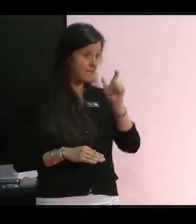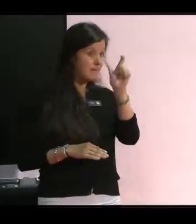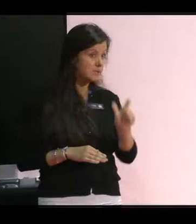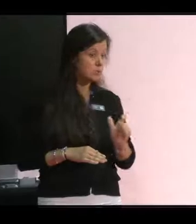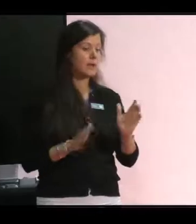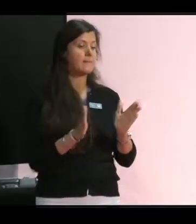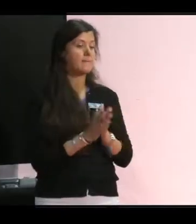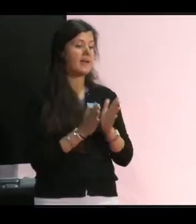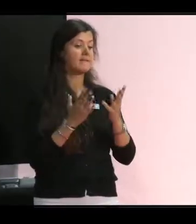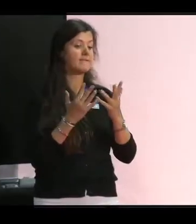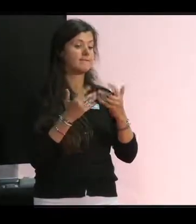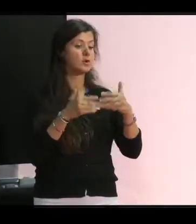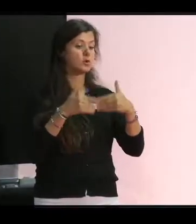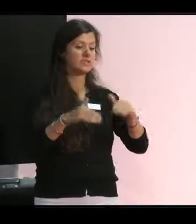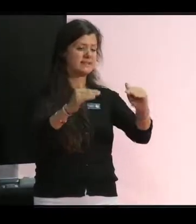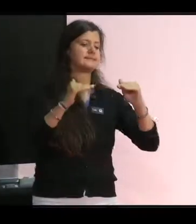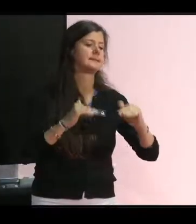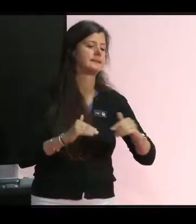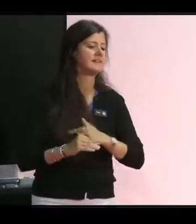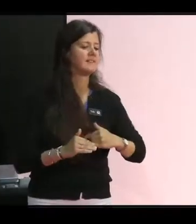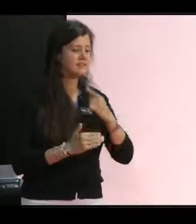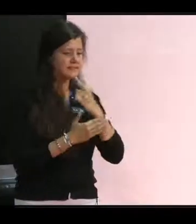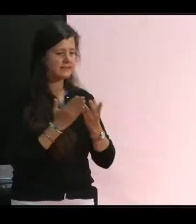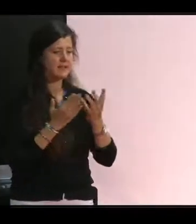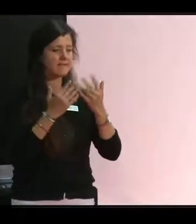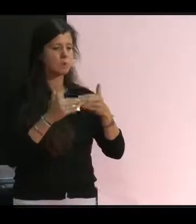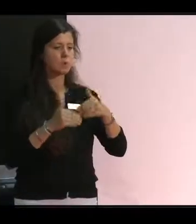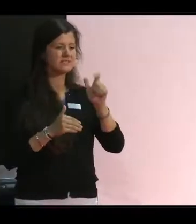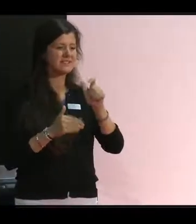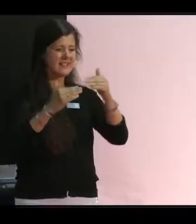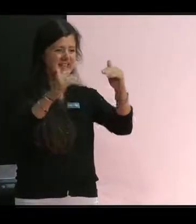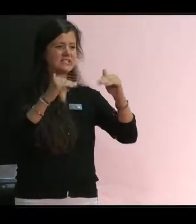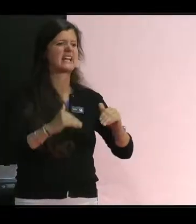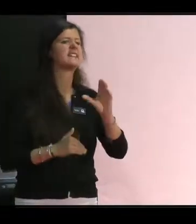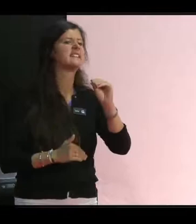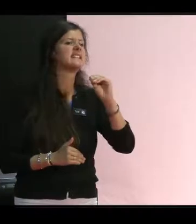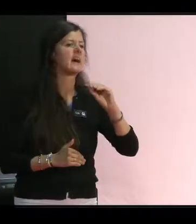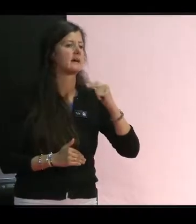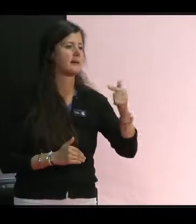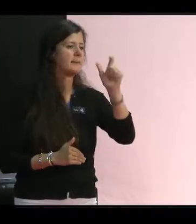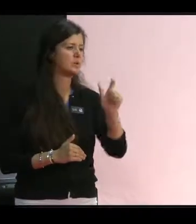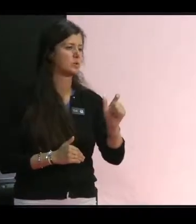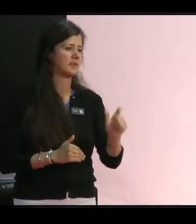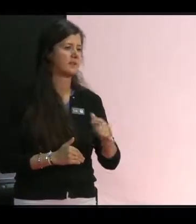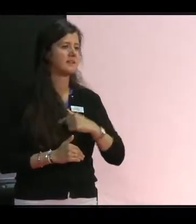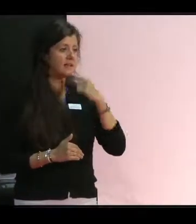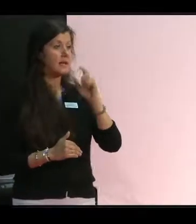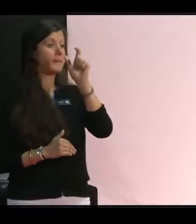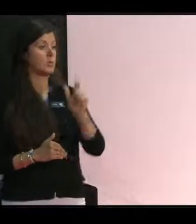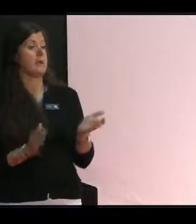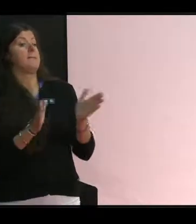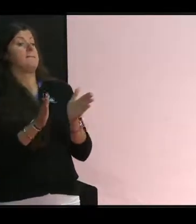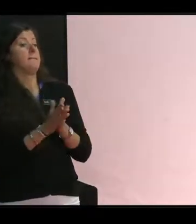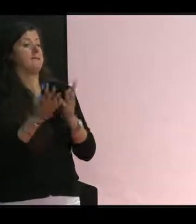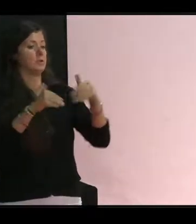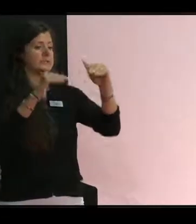säger inte funktionsnedsatta för att vi tänker att man är mer än sin funktionsnedsättning. Så man har en